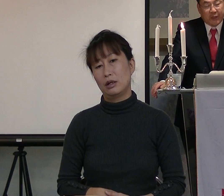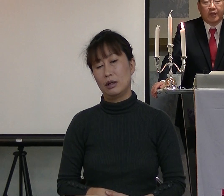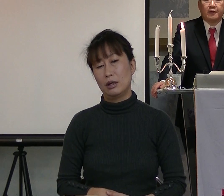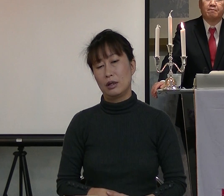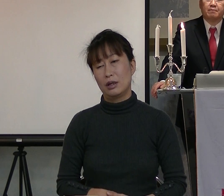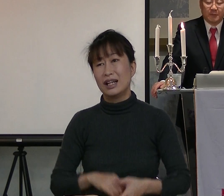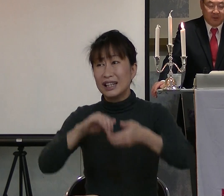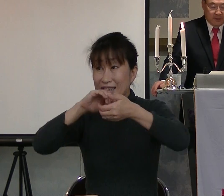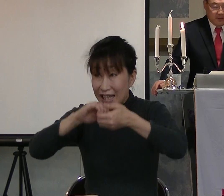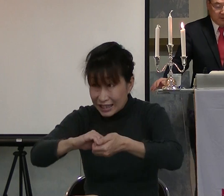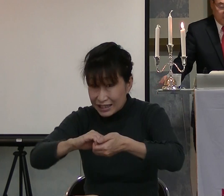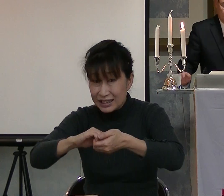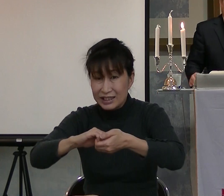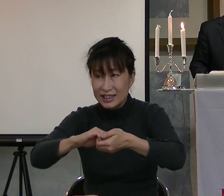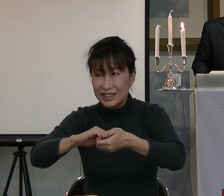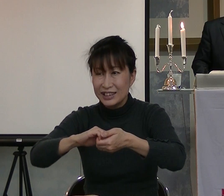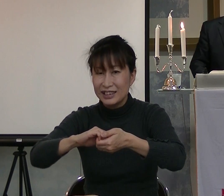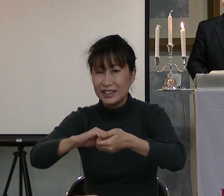せん。ぜひ